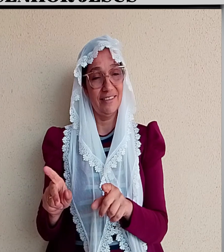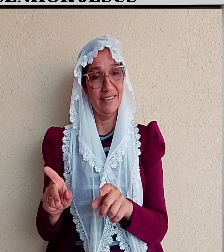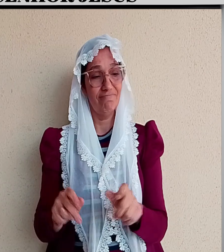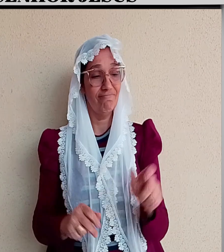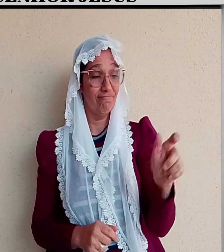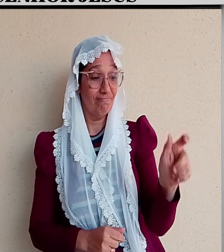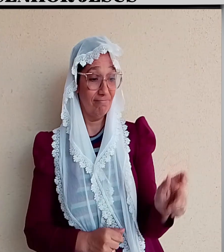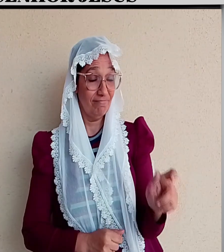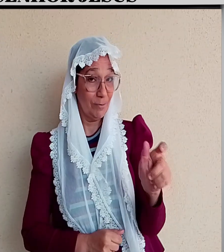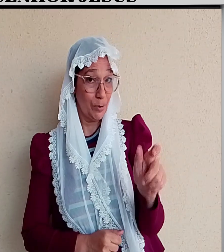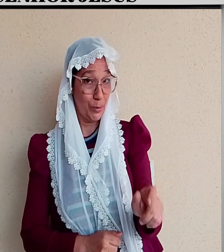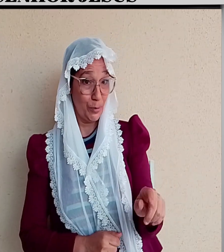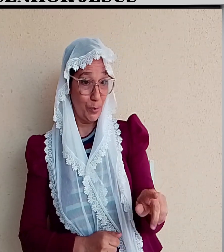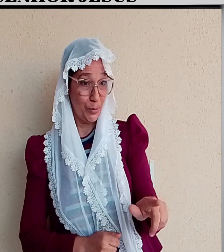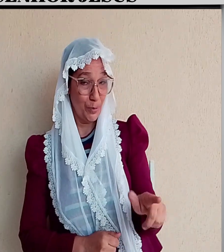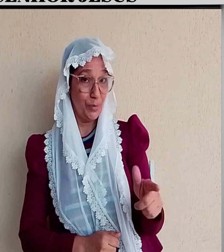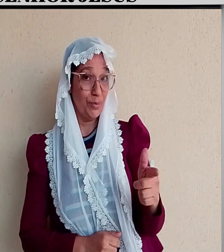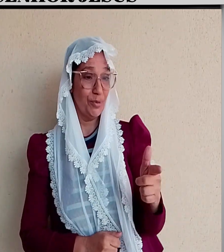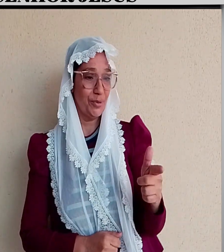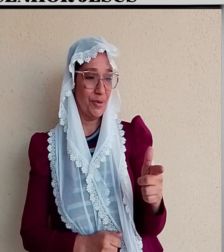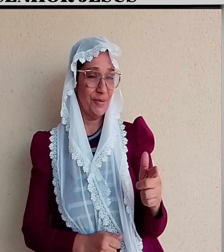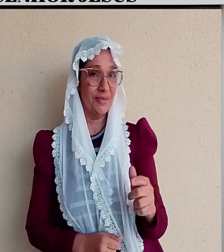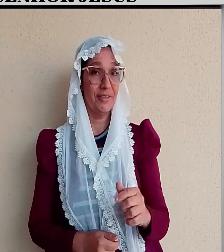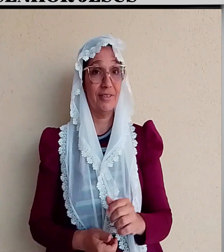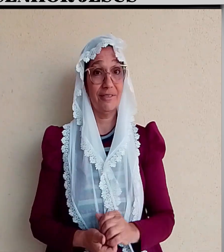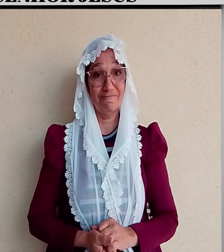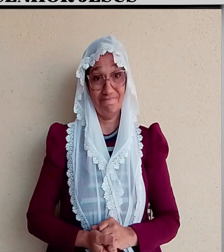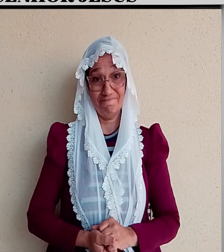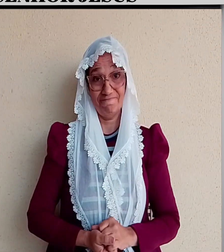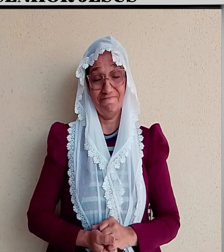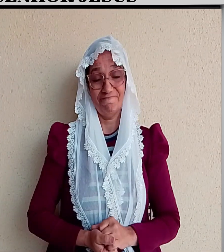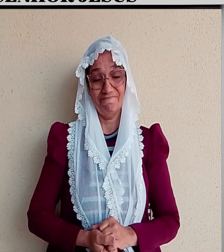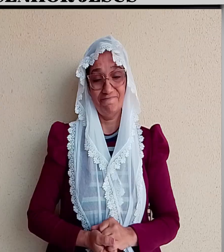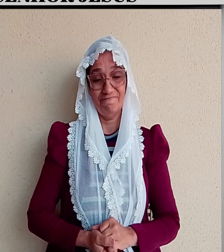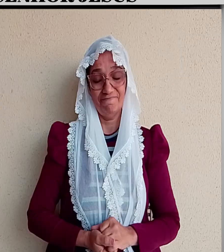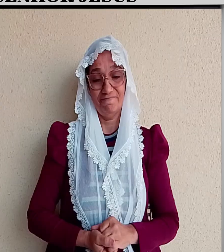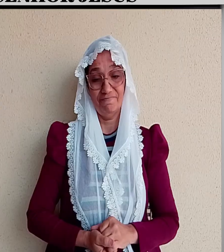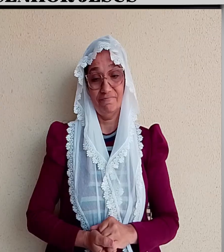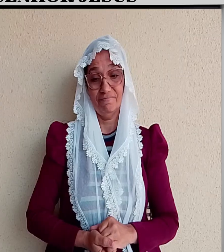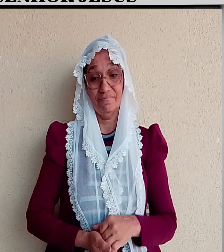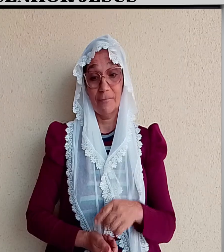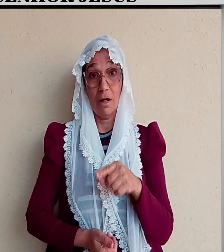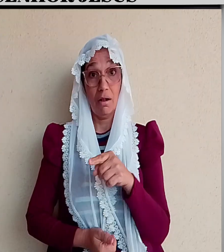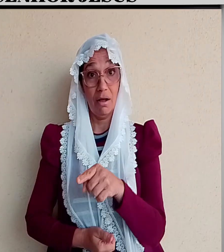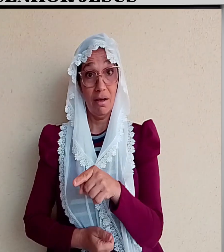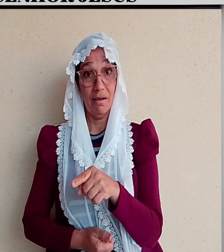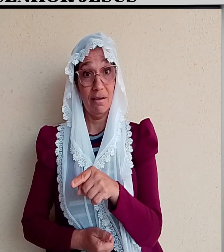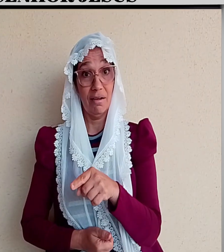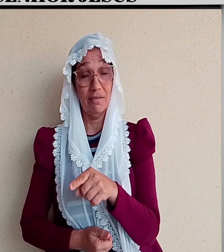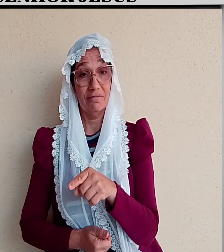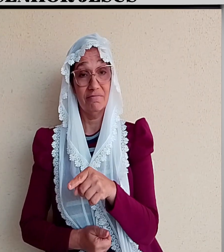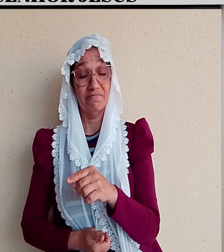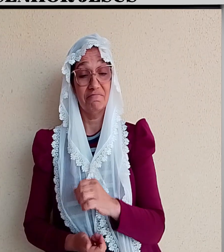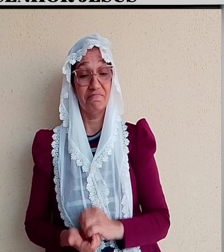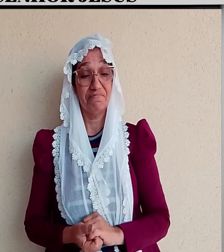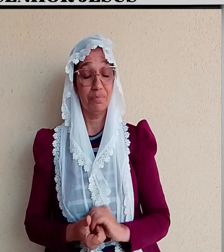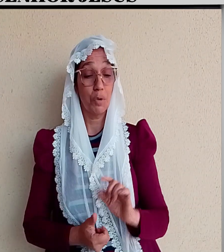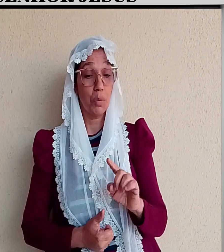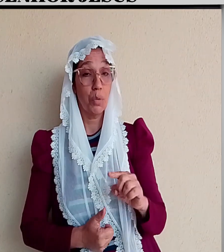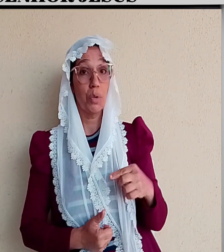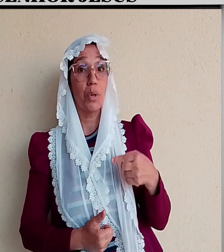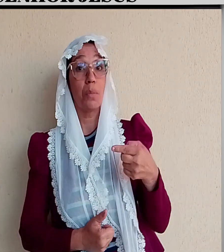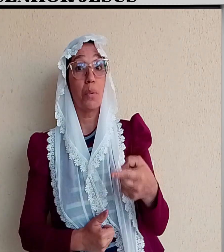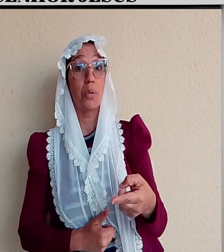nome será João. Glória a Jesus. Lá isolado, João viu coisas que ele nem entendeu. Glória a